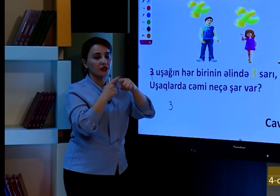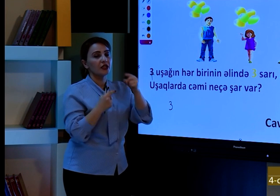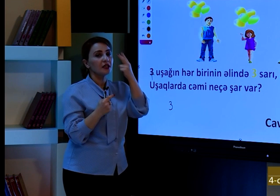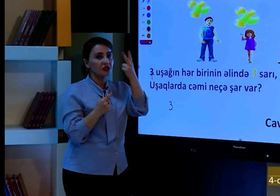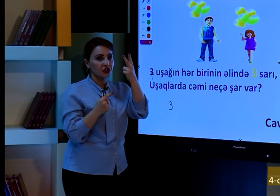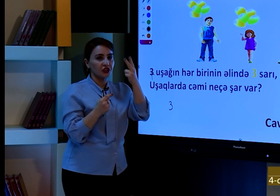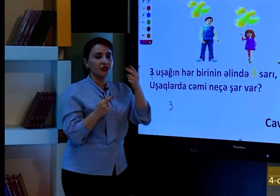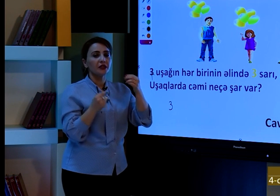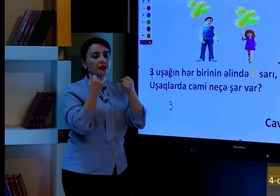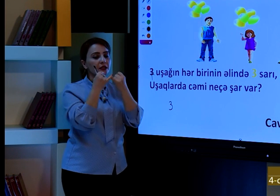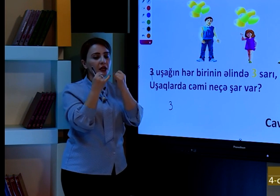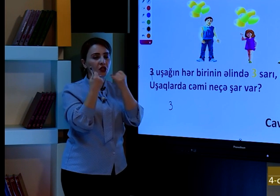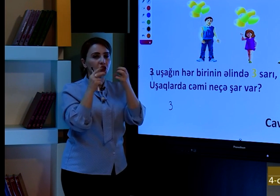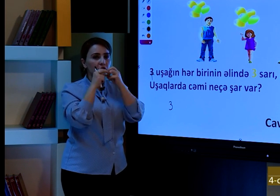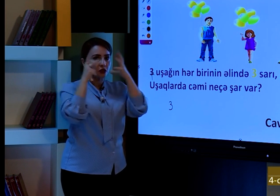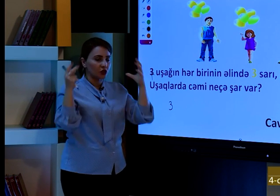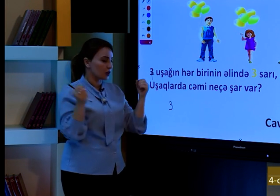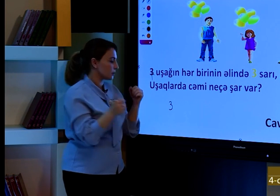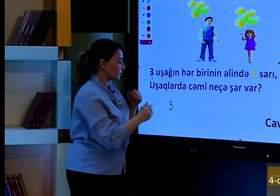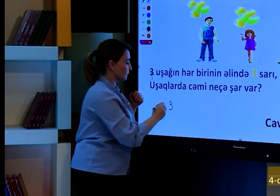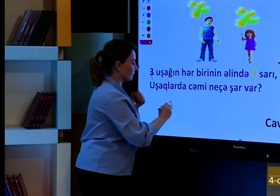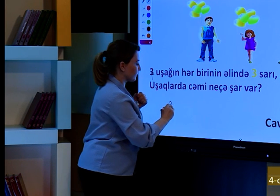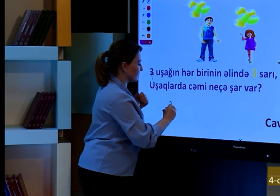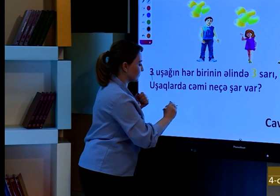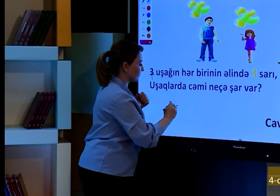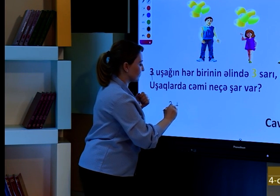üstəgəl 2 yaşıl şar.